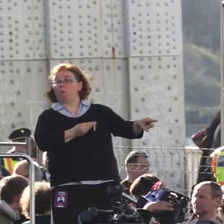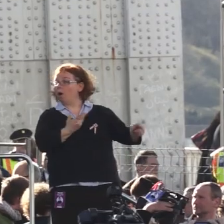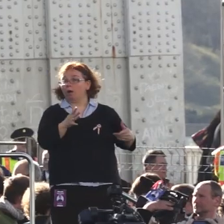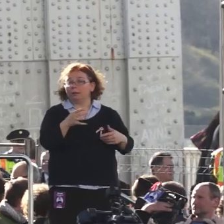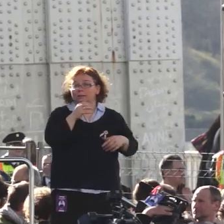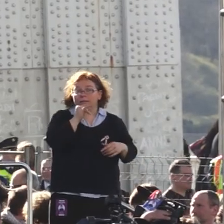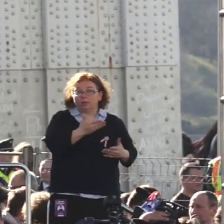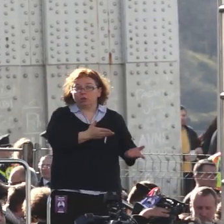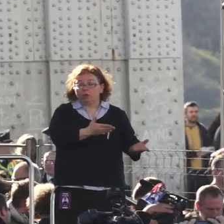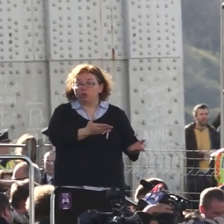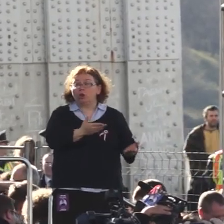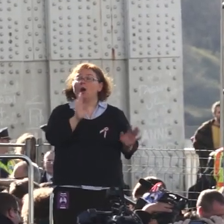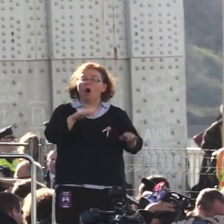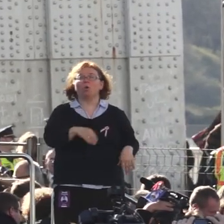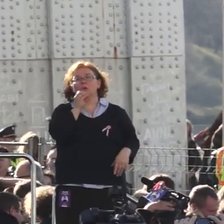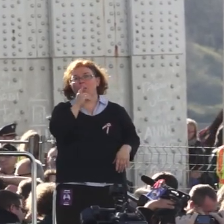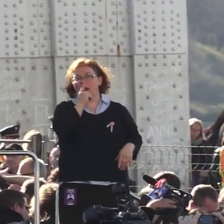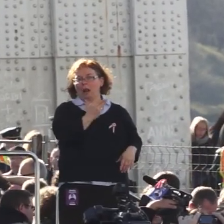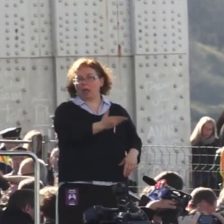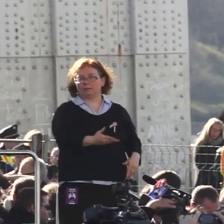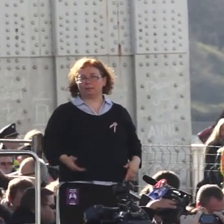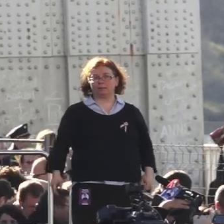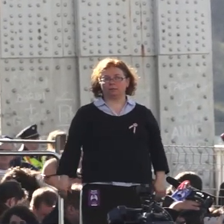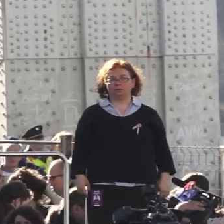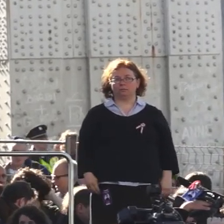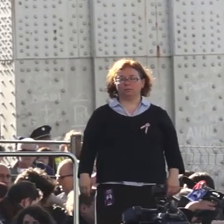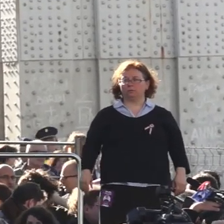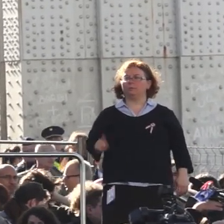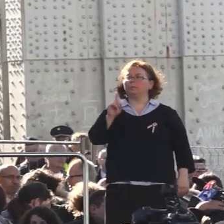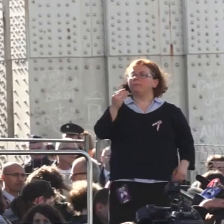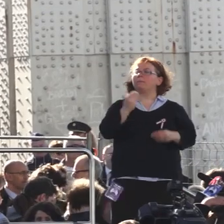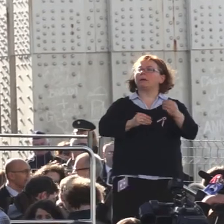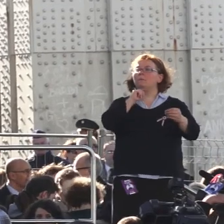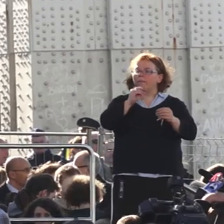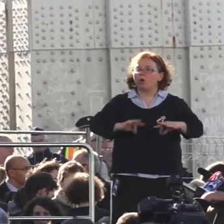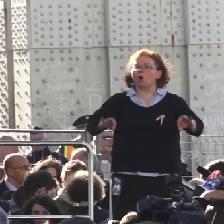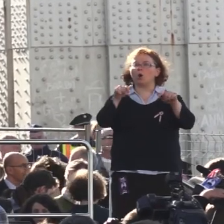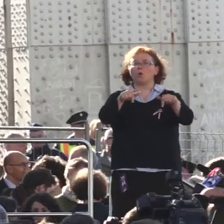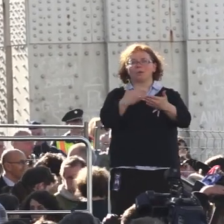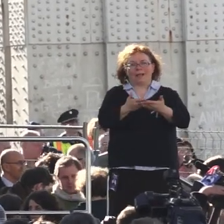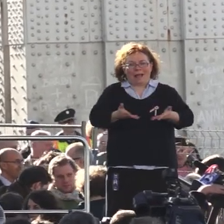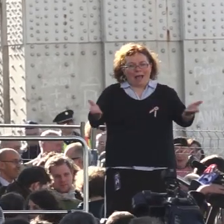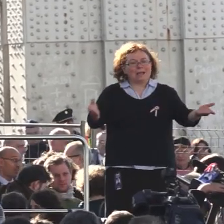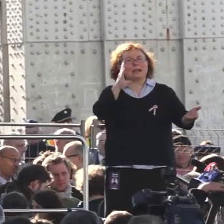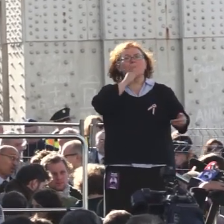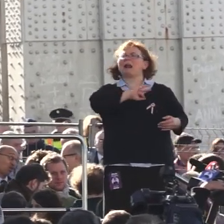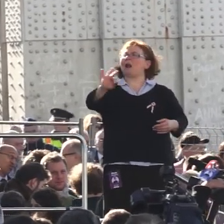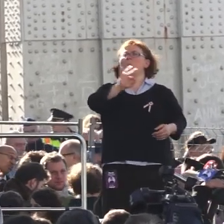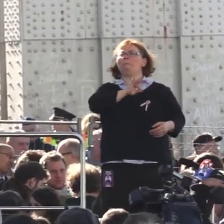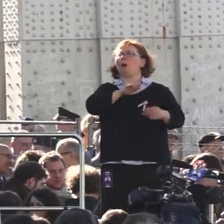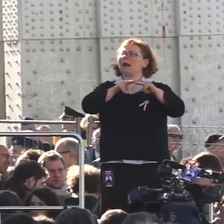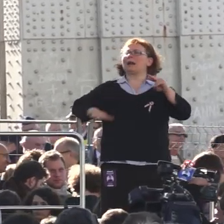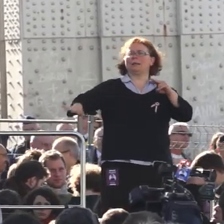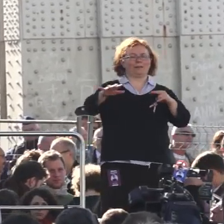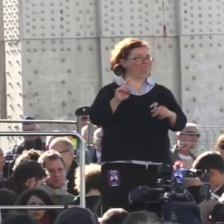teszik testvér, tuti, hogy szopni fognak. Mert Magyarországon nem az ember legjobb barátja a